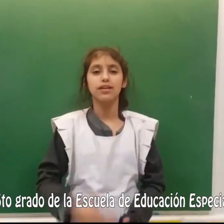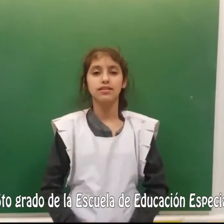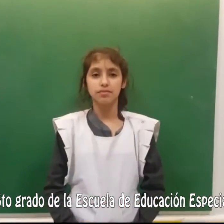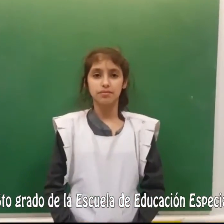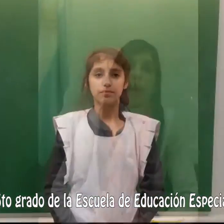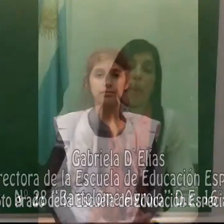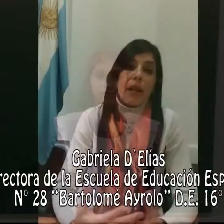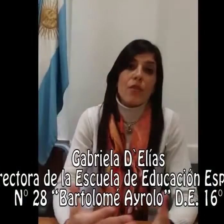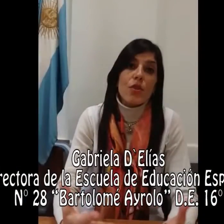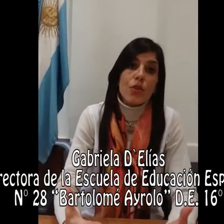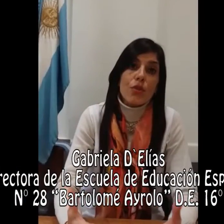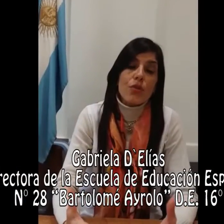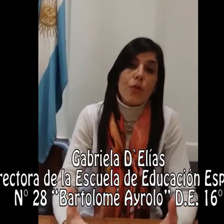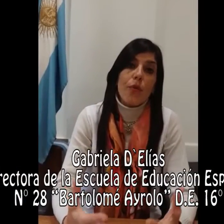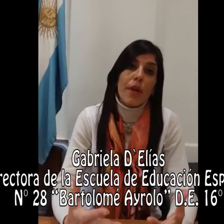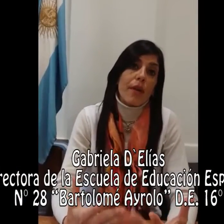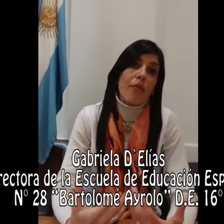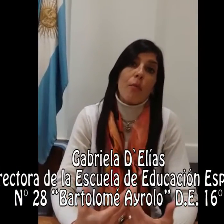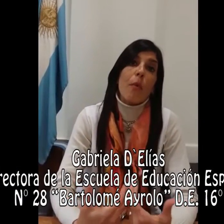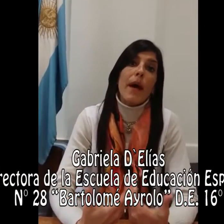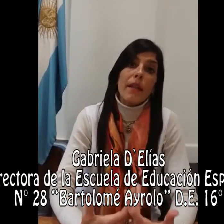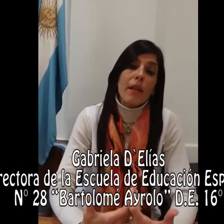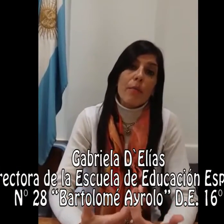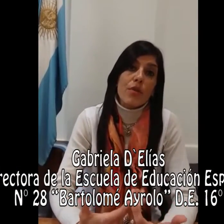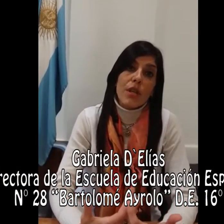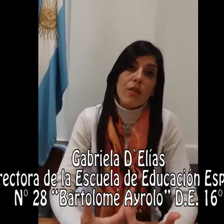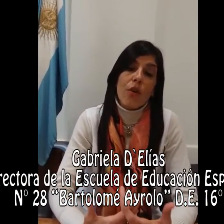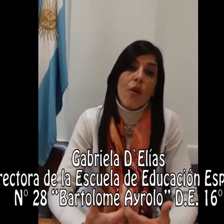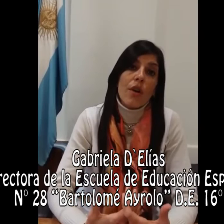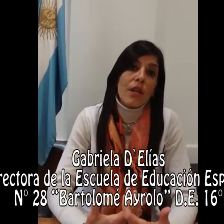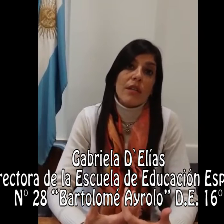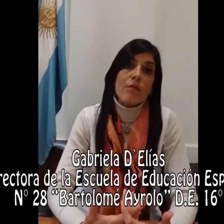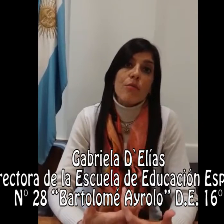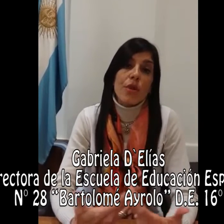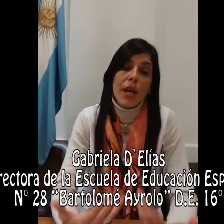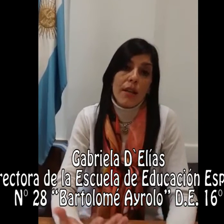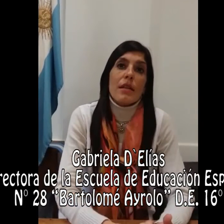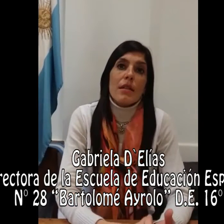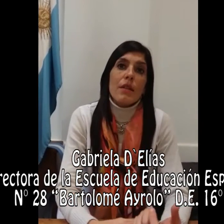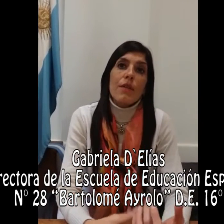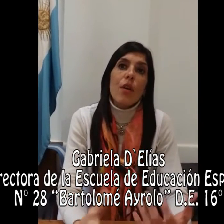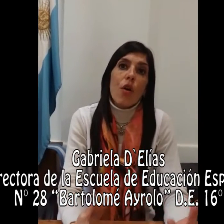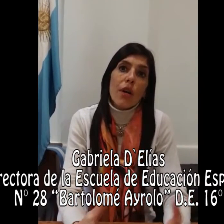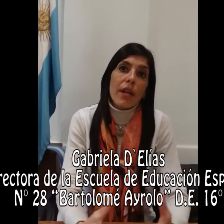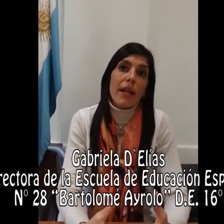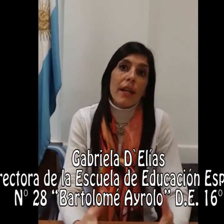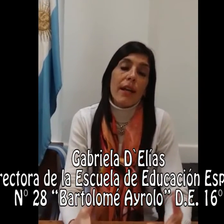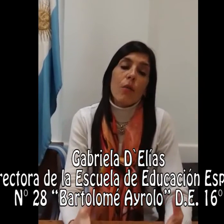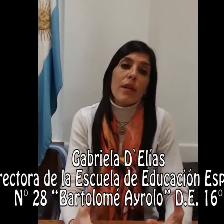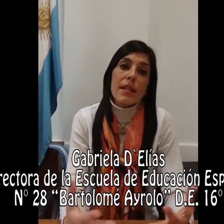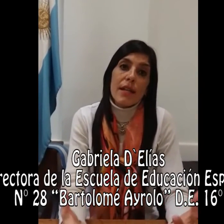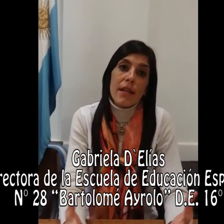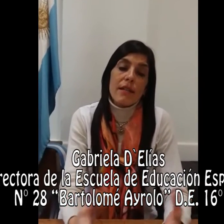también. Para nosotros formó parte del proyecto institucional. Significó que la lengua de señas y